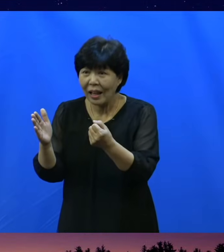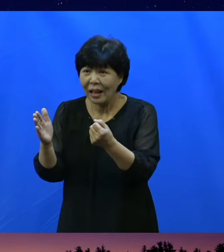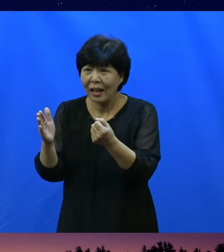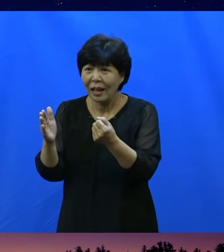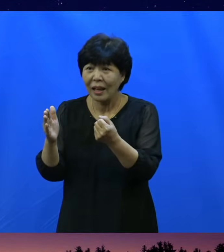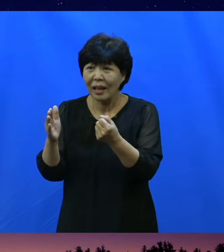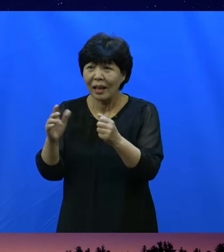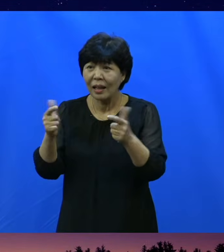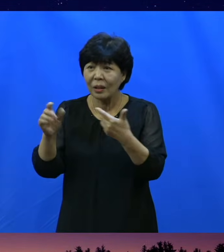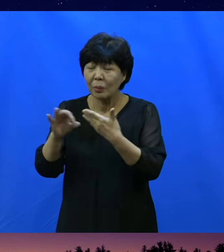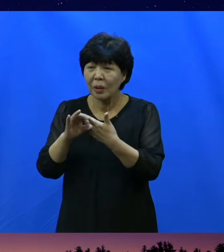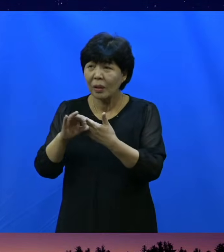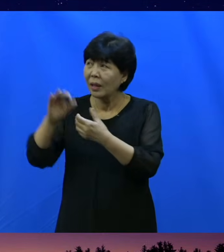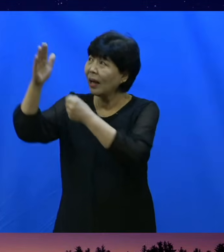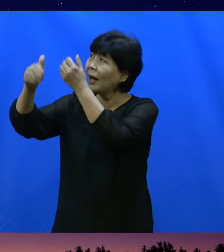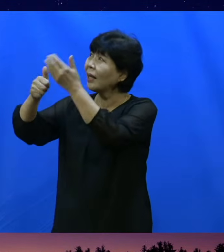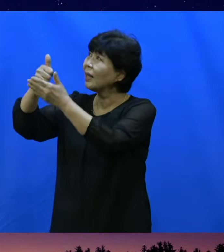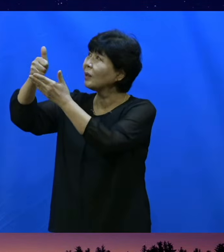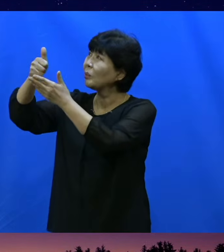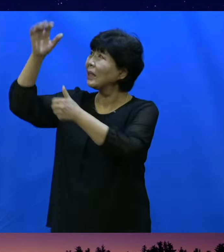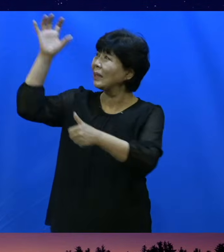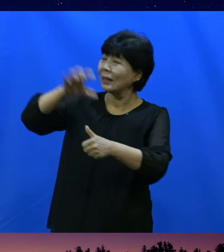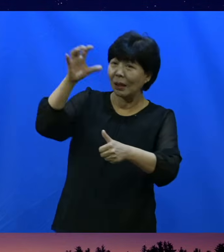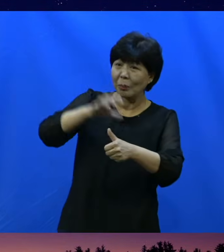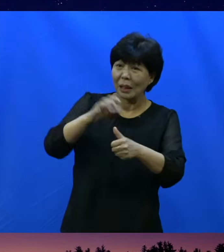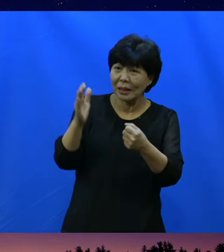아니면 하나님의 책망 때문이었을까요?